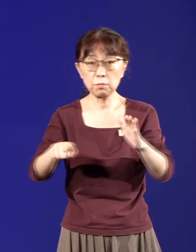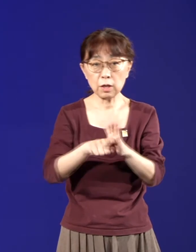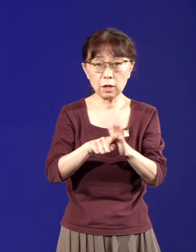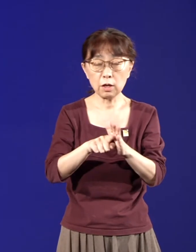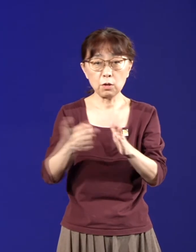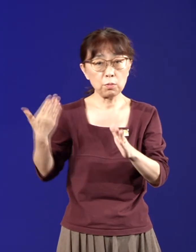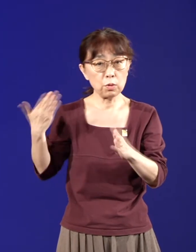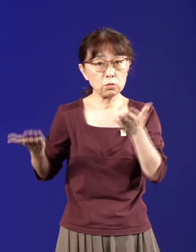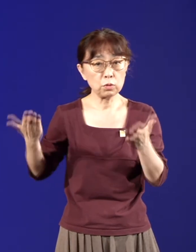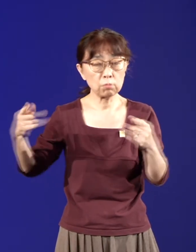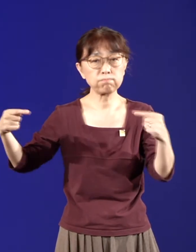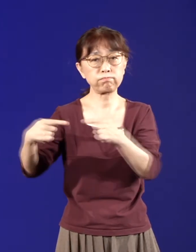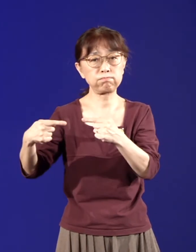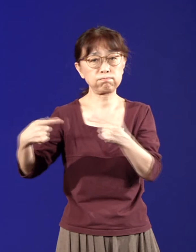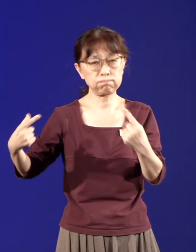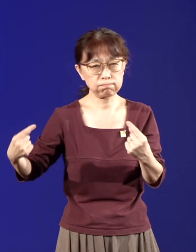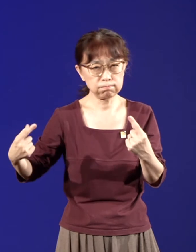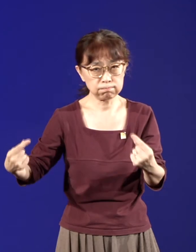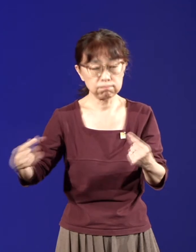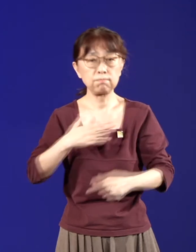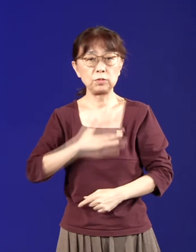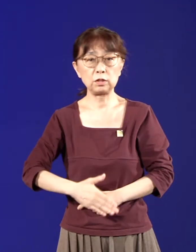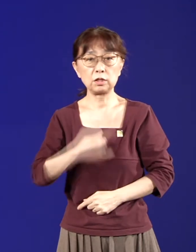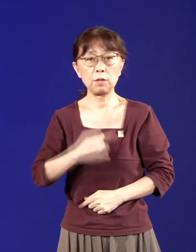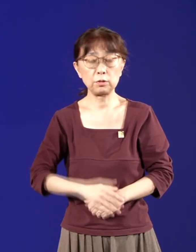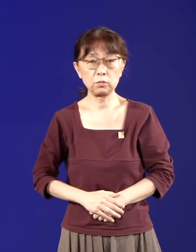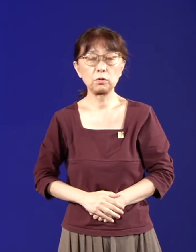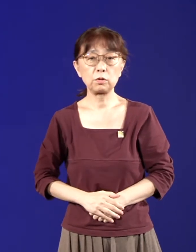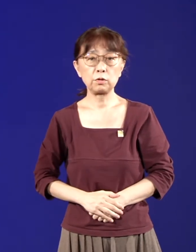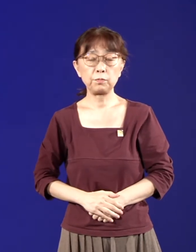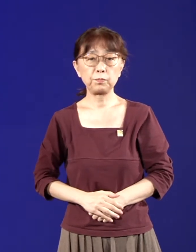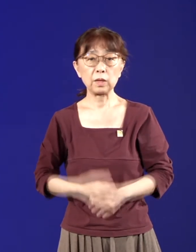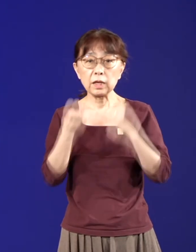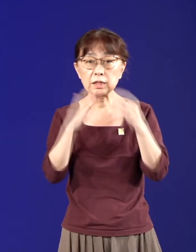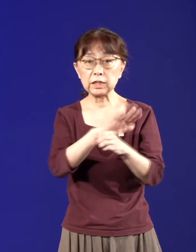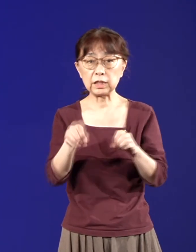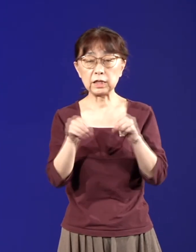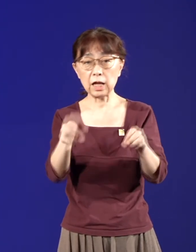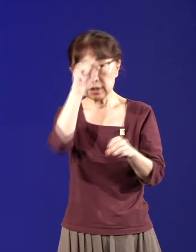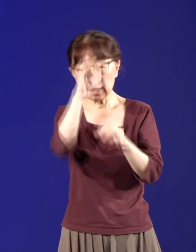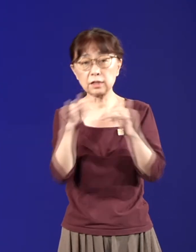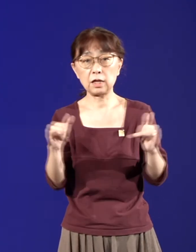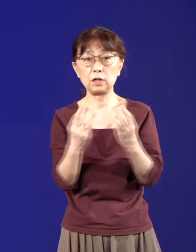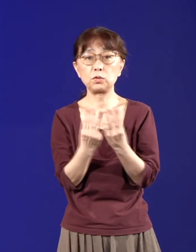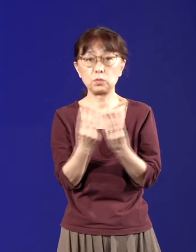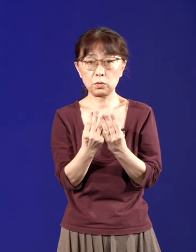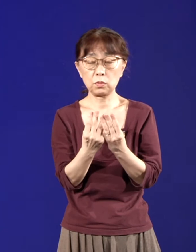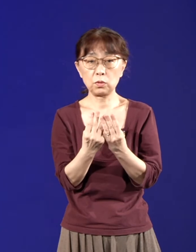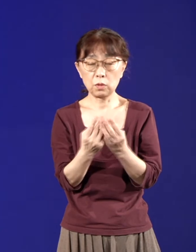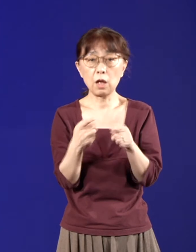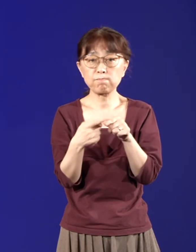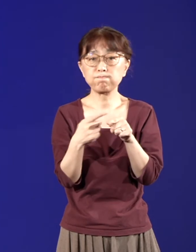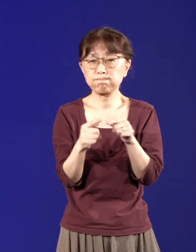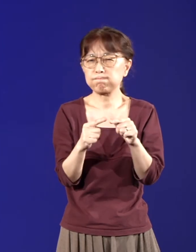ものではないという認識を持っているところであります。しかしながら、新規の感染者数が増えてまいり